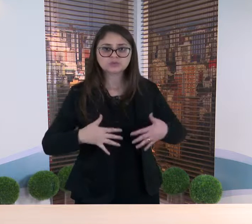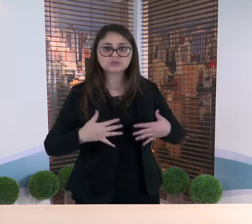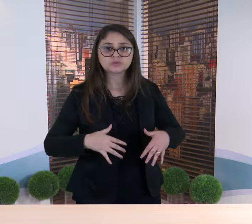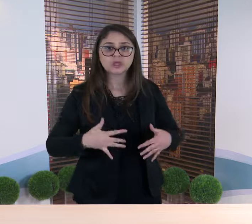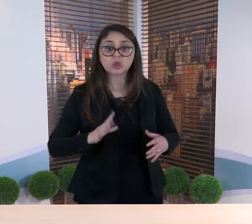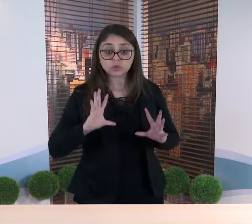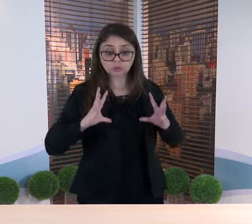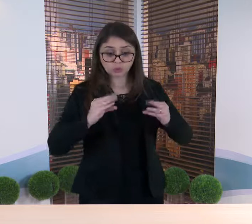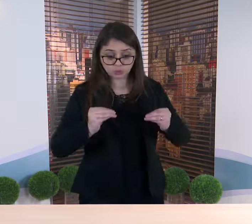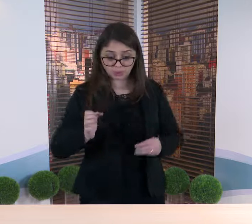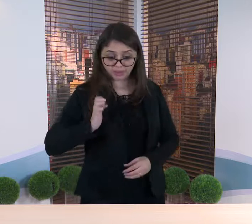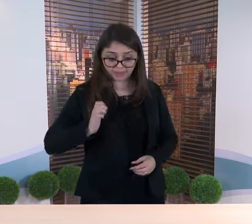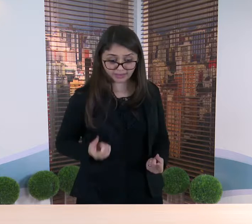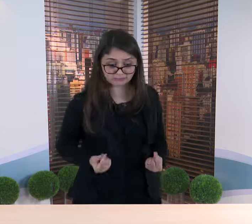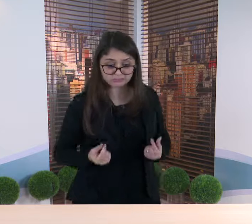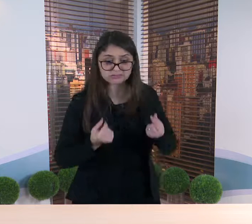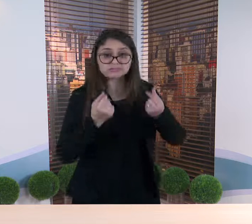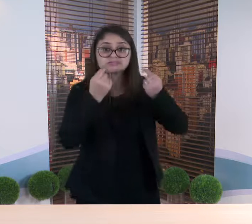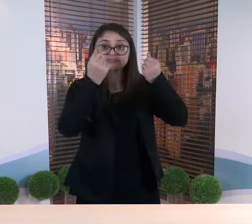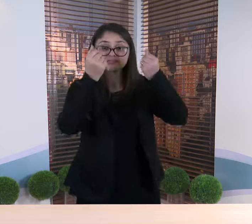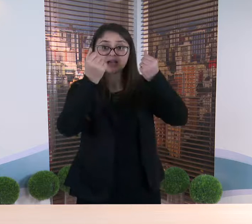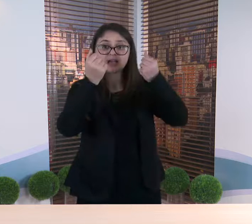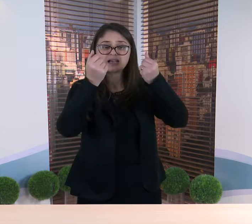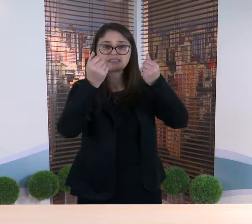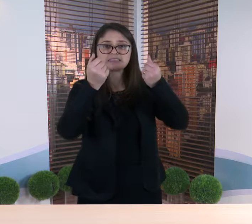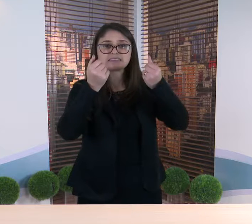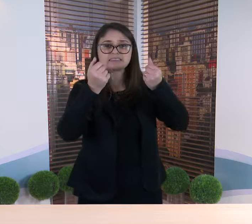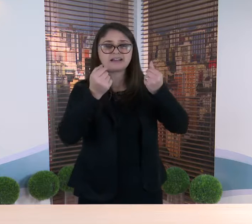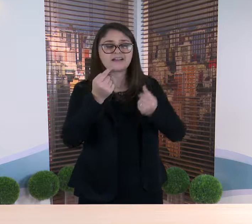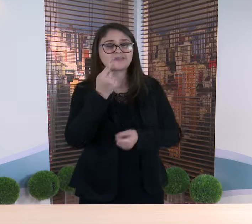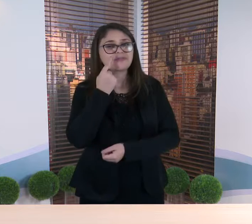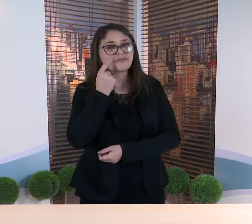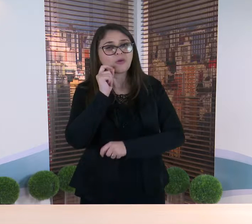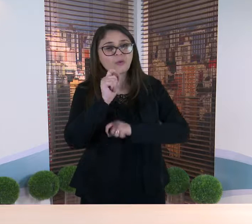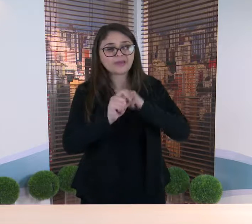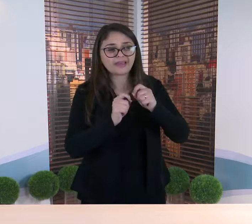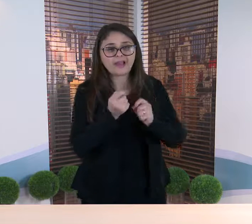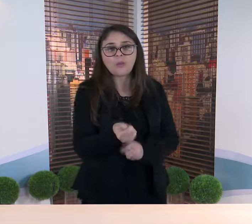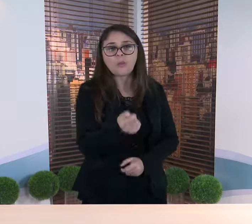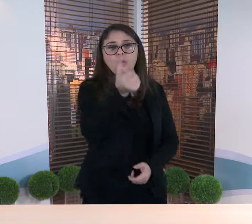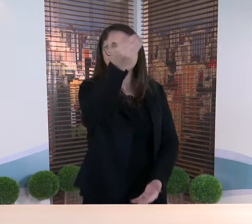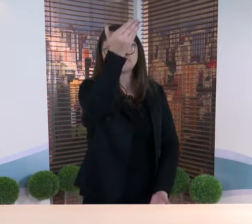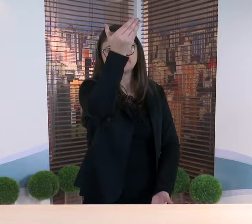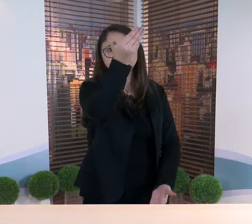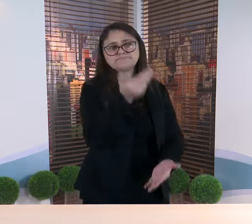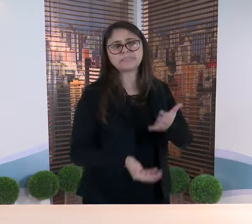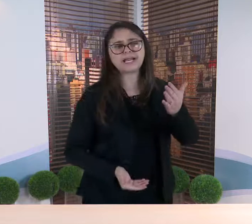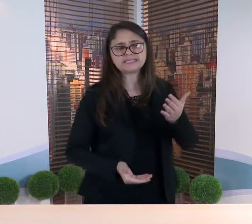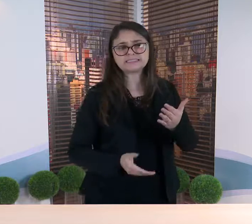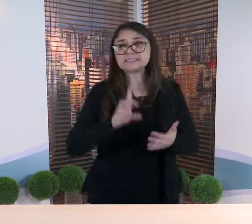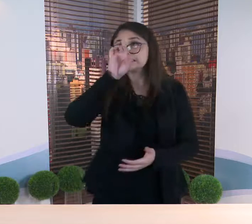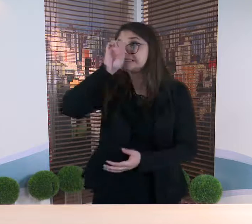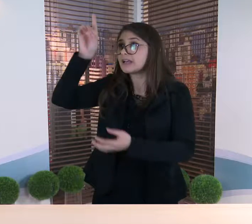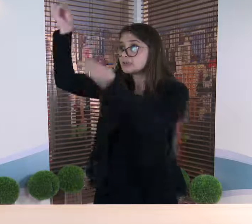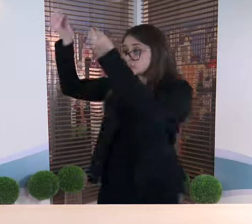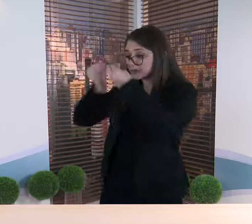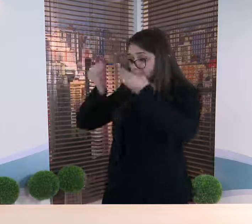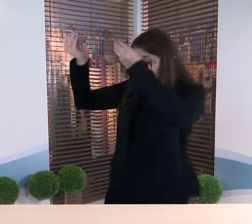prosperidade material de Jó. Agora, veremos que ele está prestes a perder tudo o que Deus lhe havia